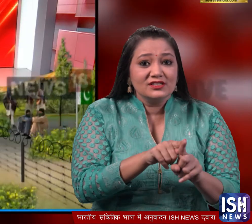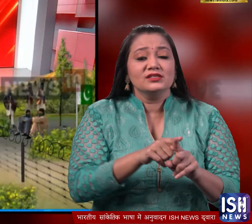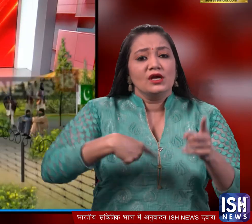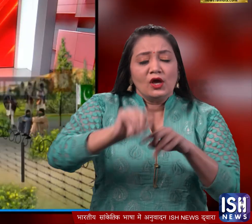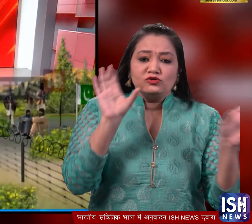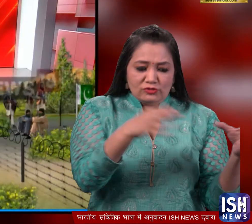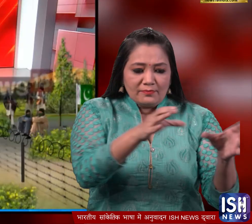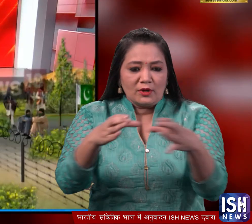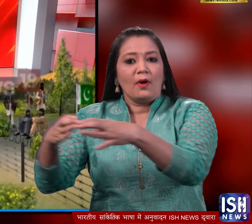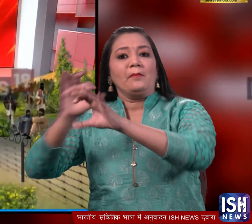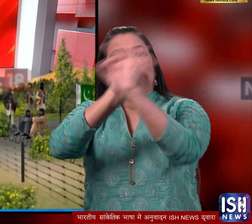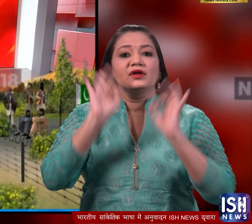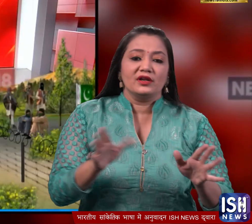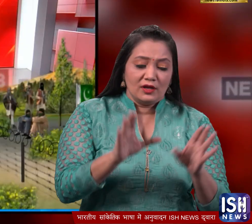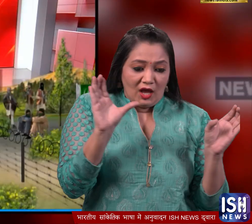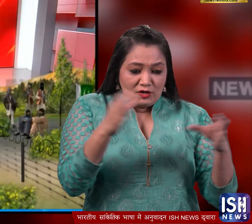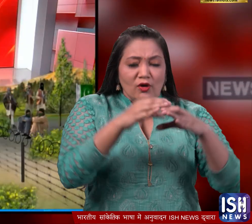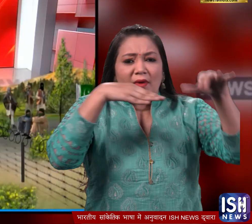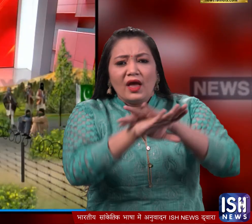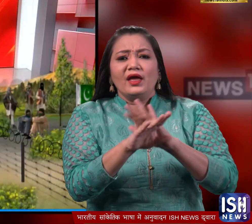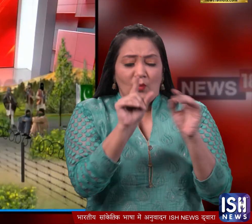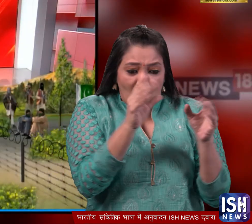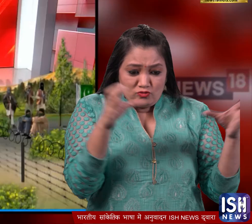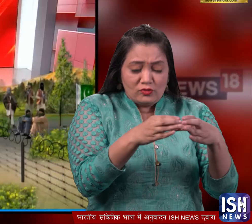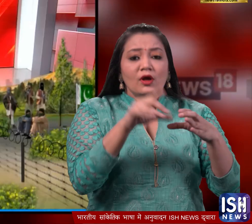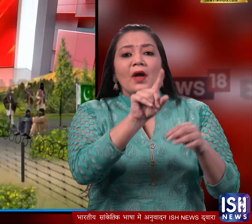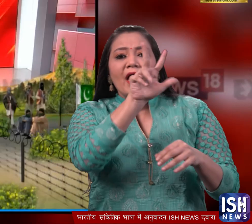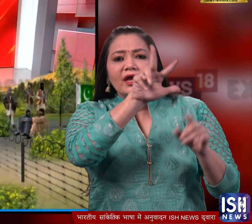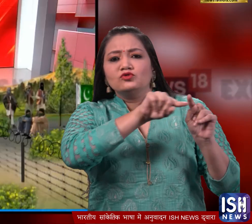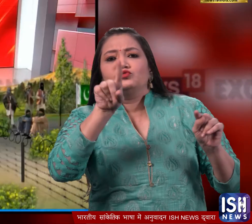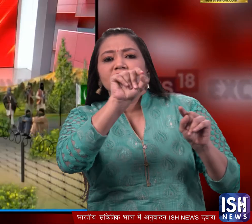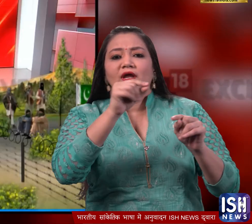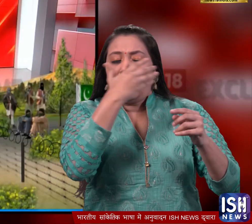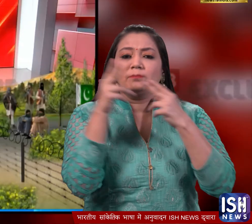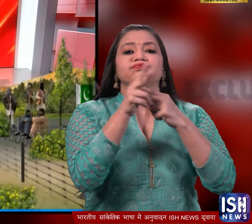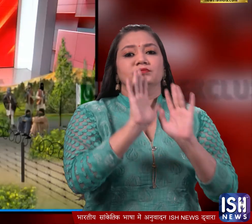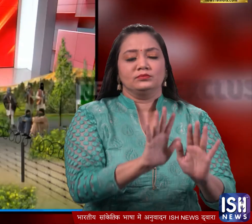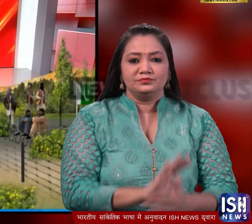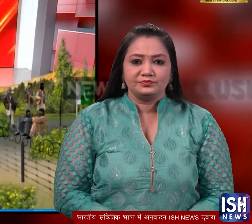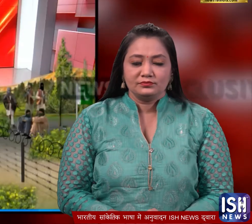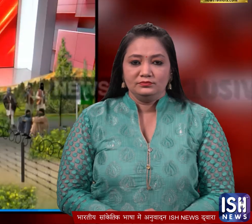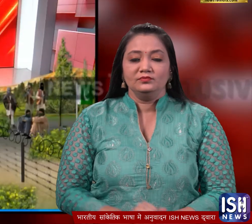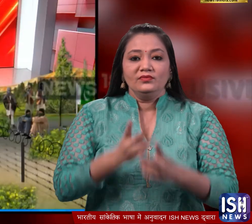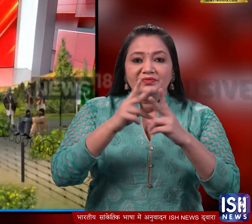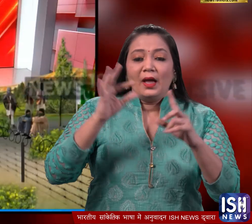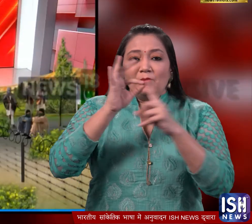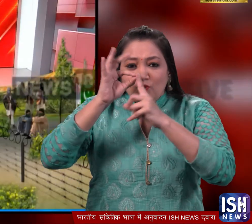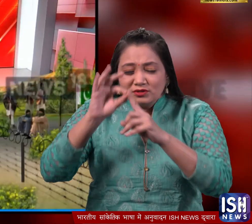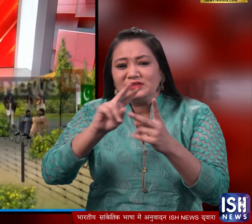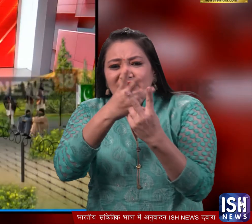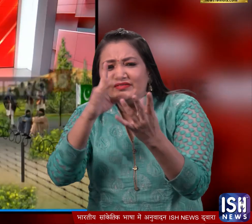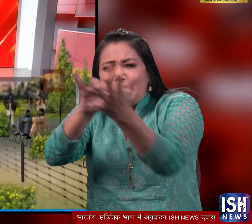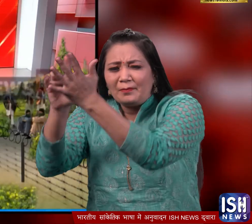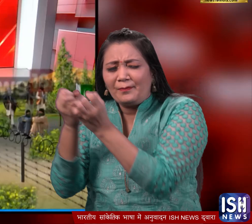इसके लिए कई टीमें बनाई गई हैं और हर टीम में 8 से 10 आतंकी शामिल। यही नहीं, पता यह भी चला कि मेढर समेत पुंछ के